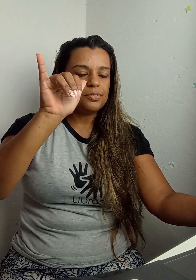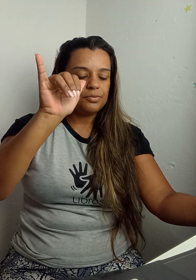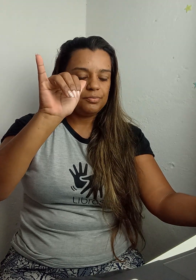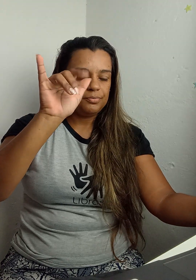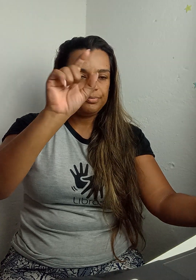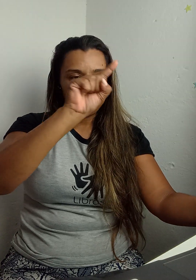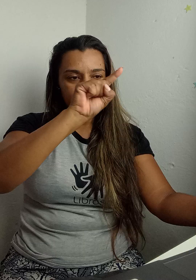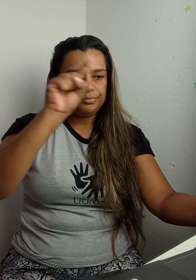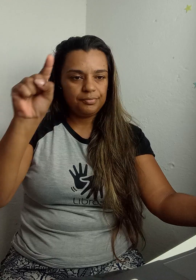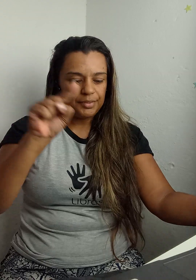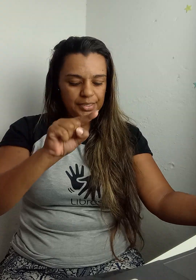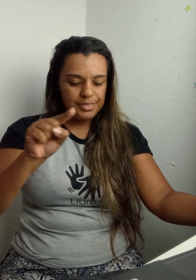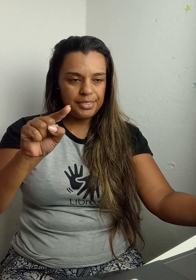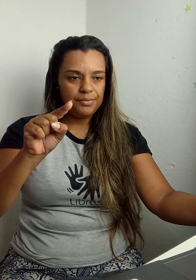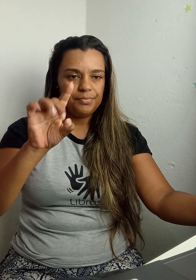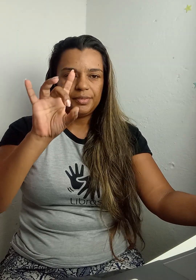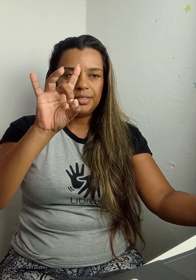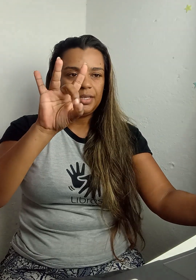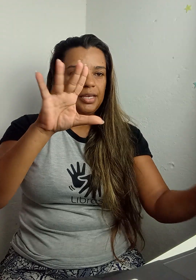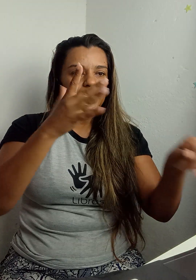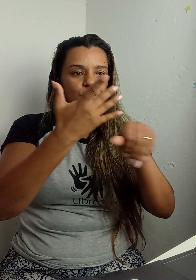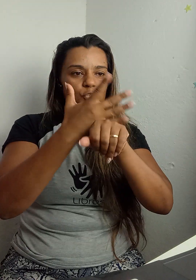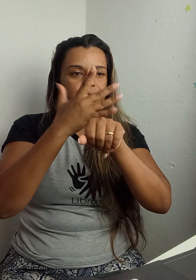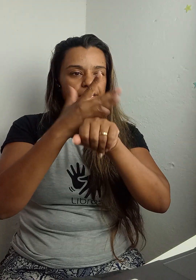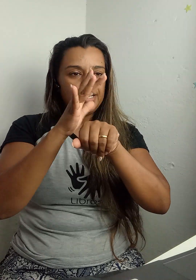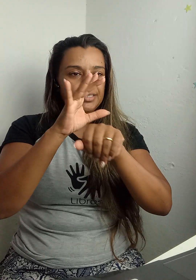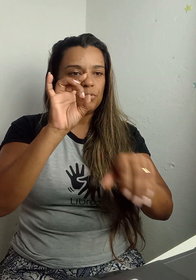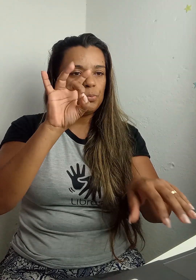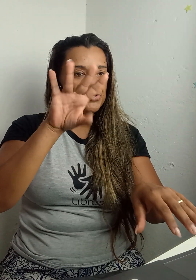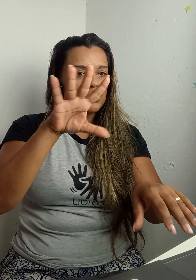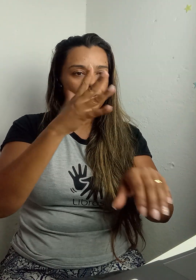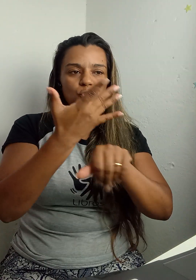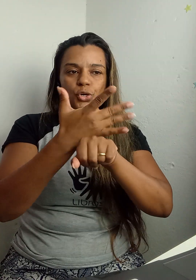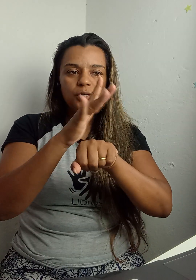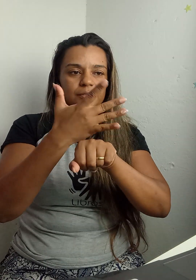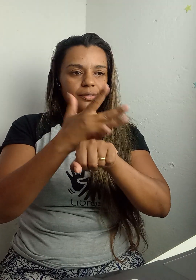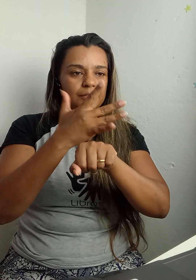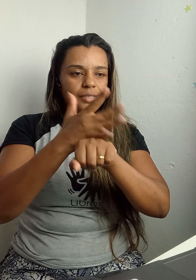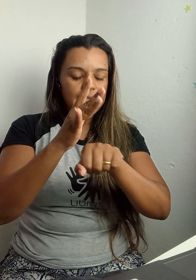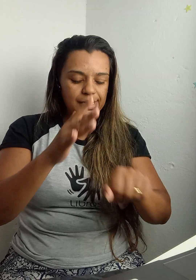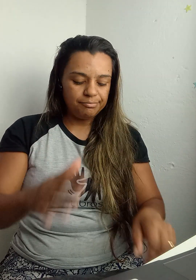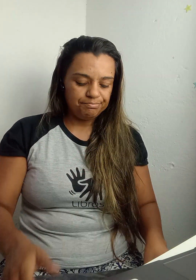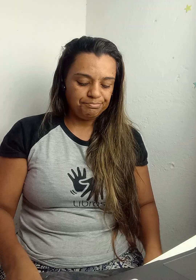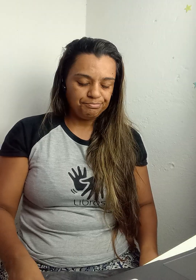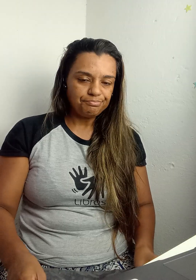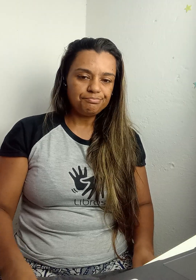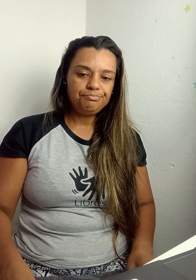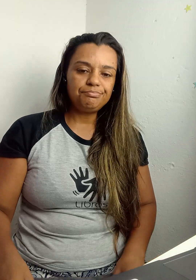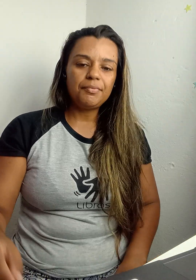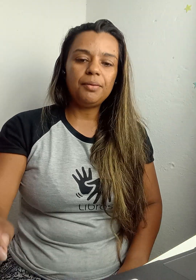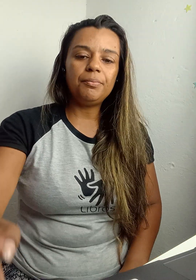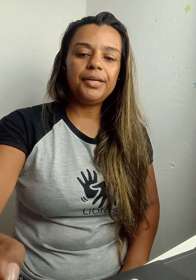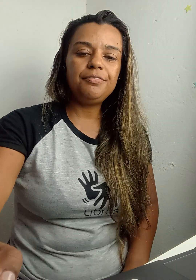Y e Z. É só treinar, tá bom, pessoal? Só treinar.